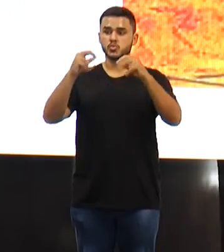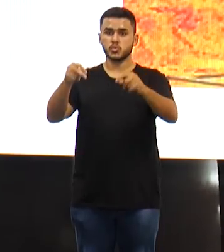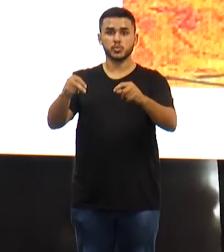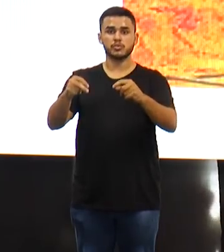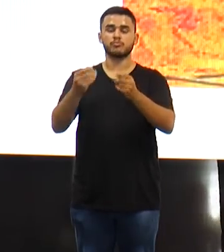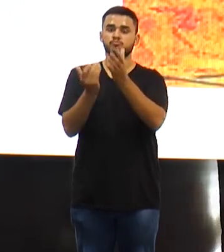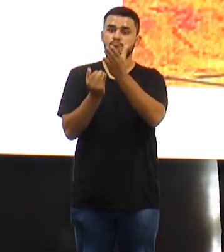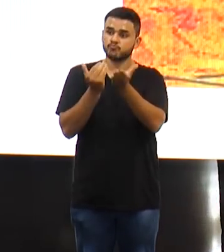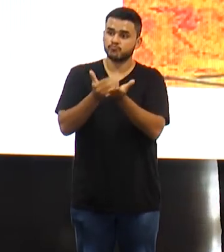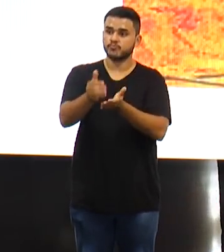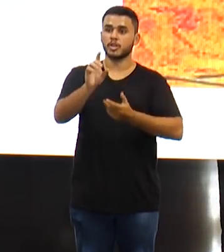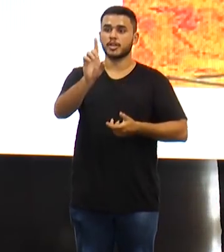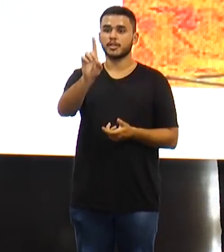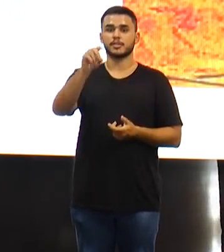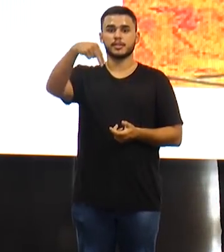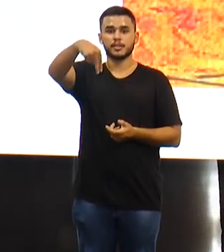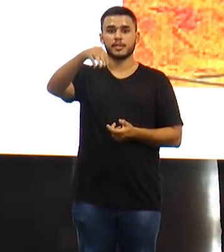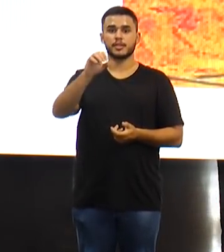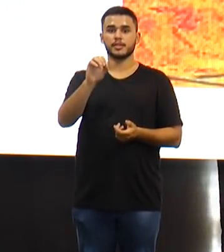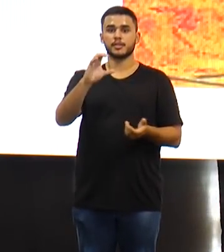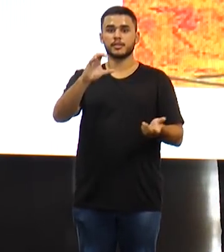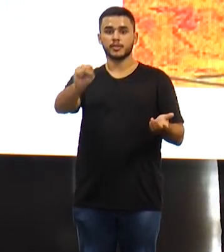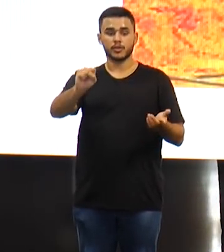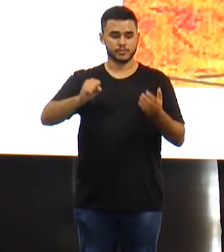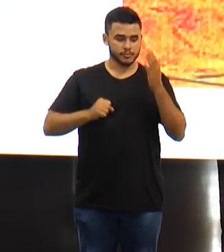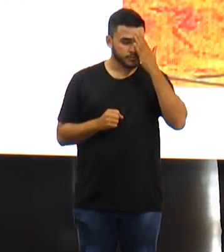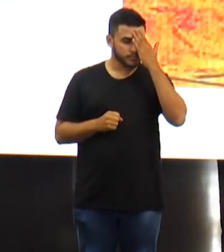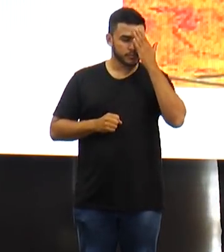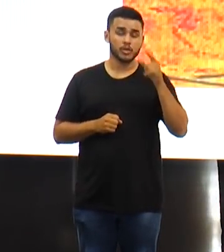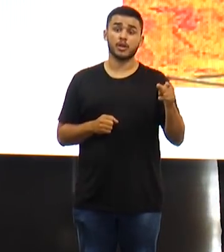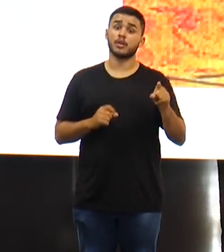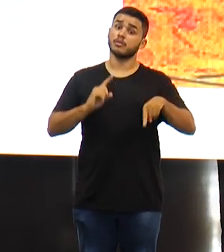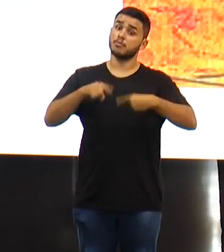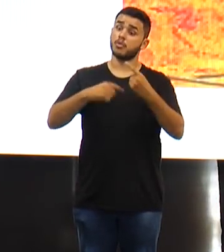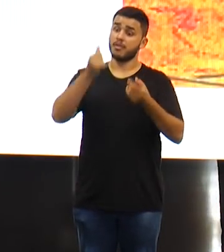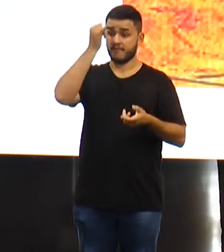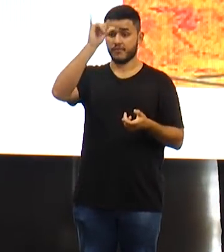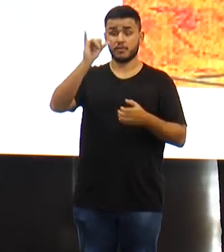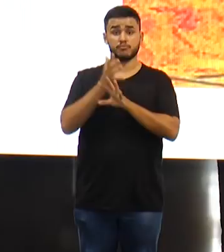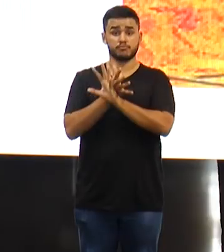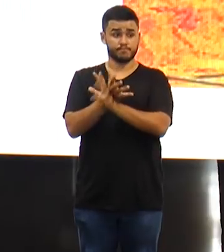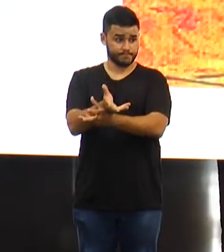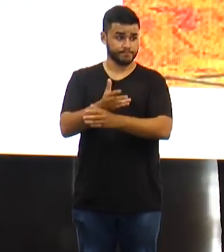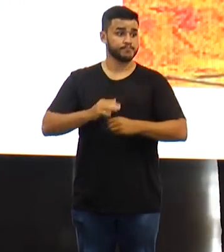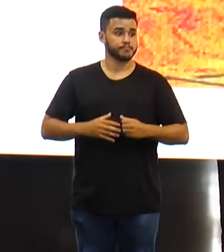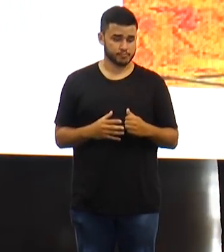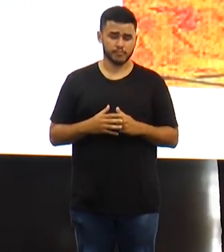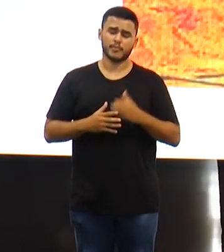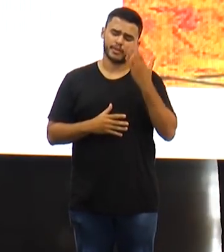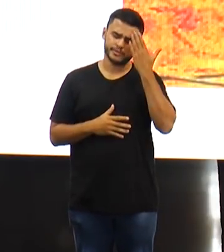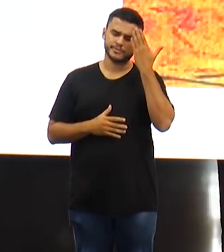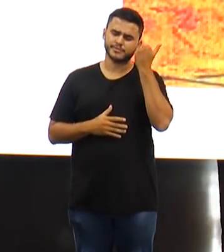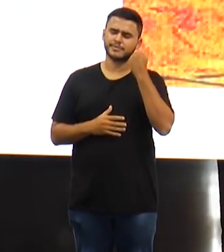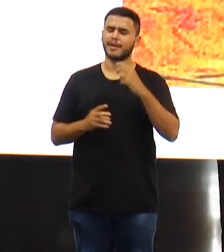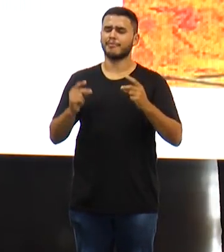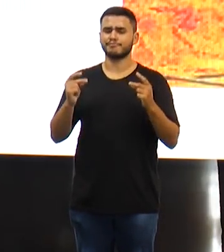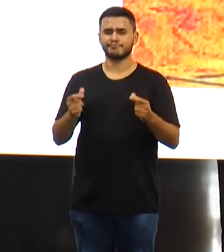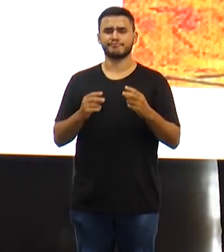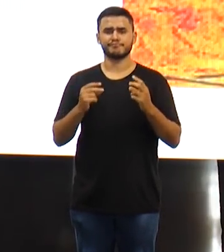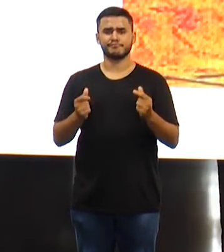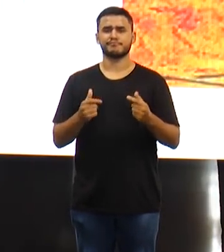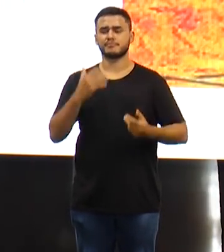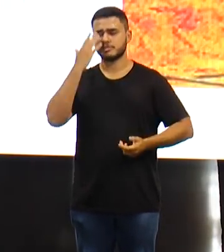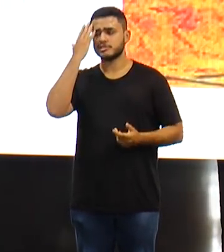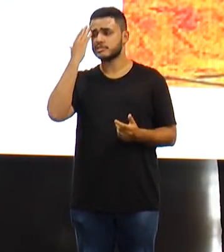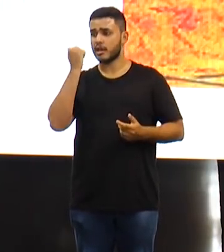principal objetivo é, primeiro, combater a seca, né, que era uma política já antiga do governo Dom